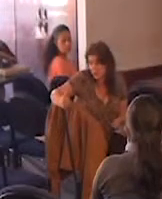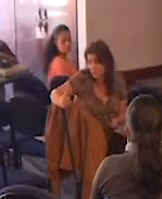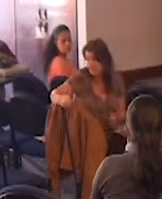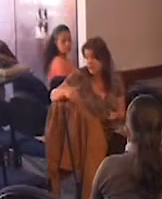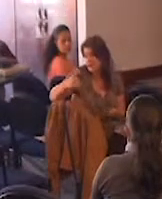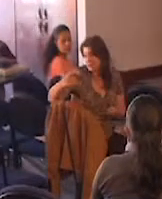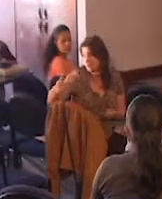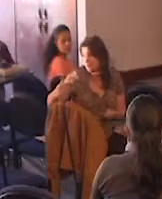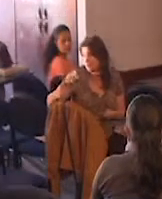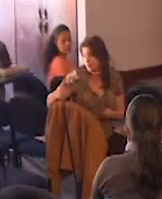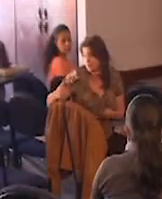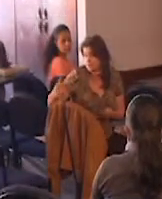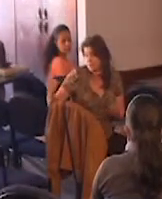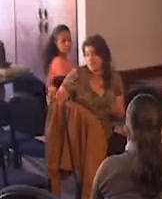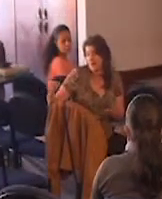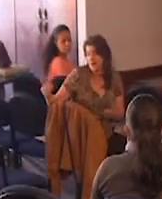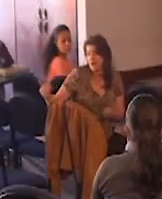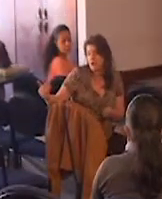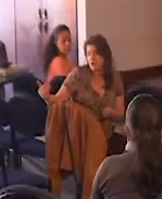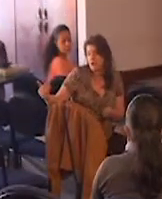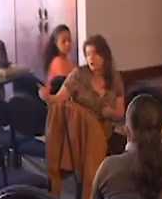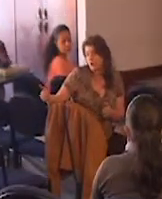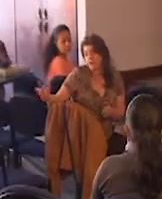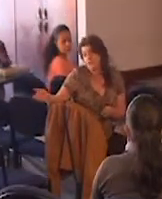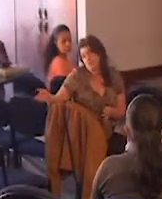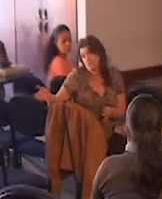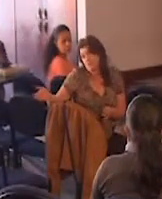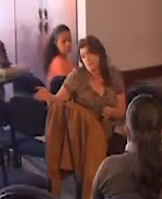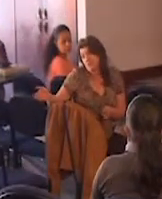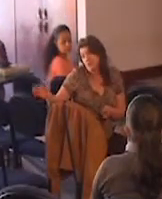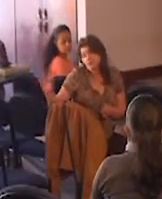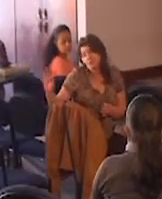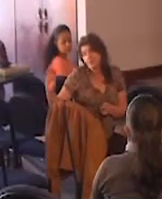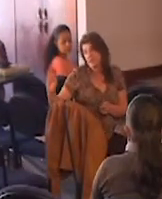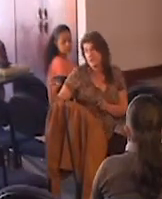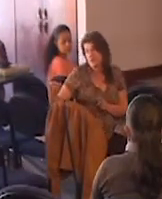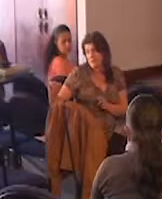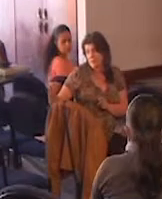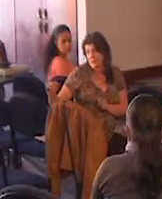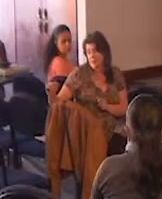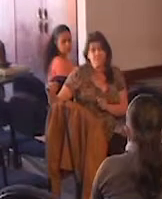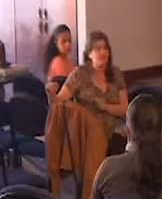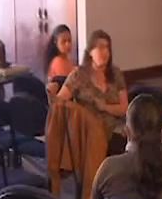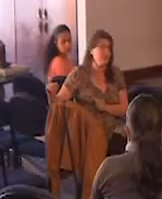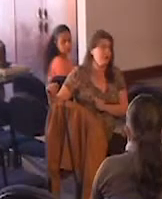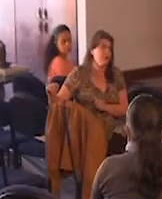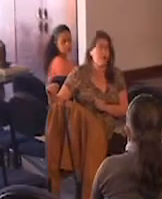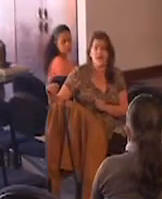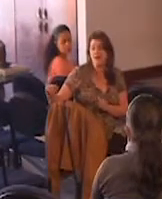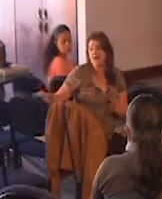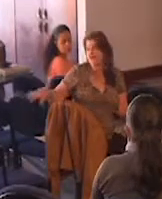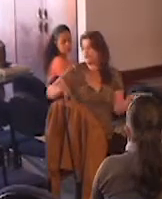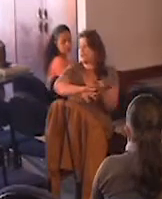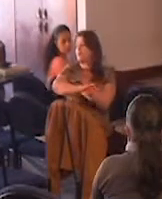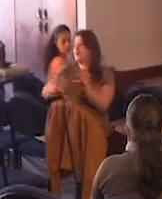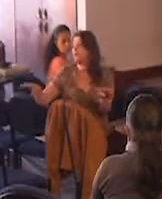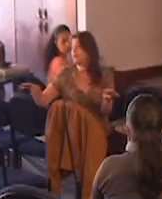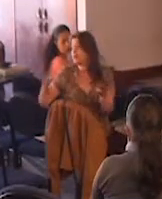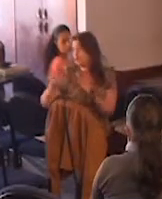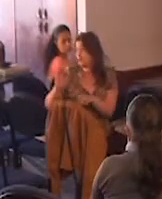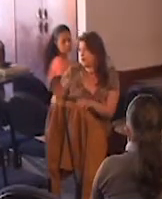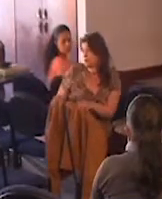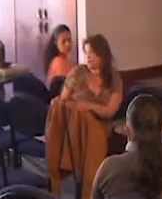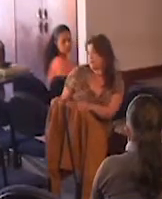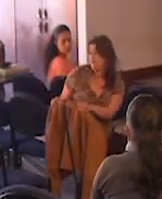robaba, antes era muy disruptivo, antes se llegaba a un sitio y me decía, ¿vienes con Rafael o sin Rafael? Yo decía con